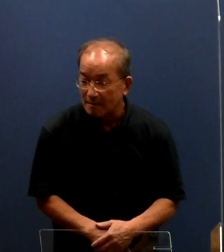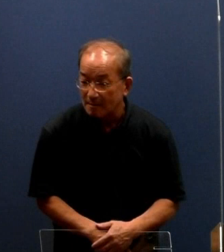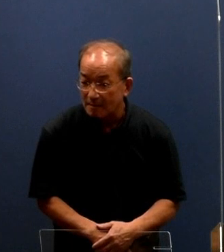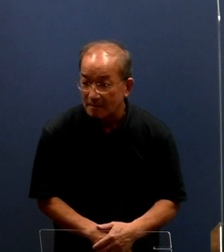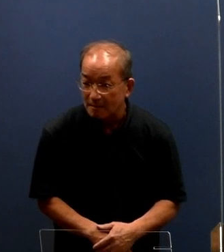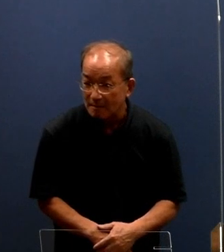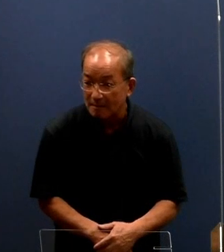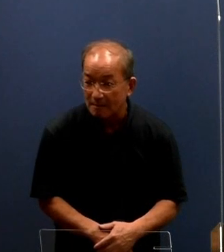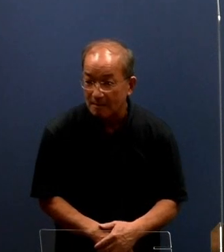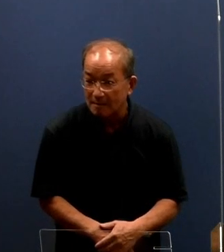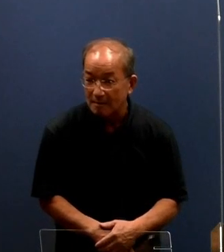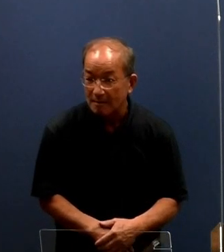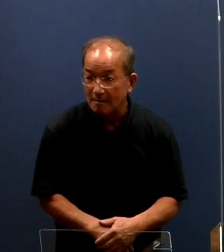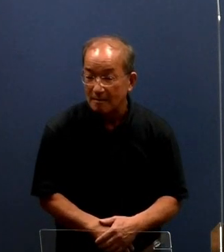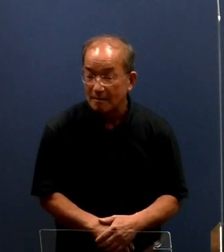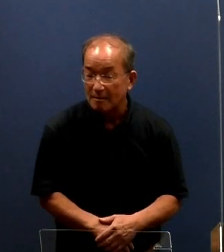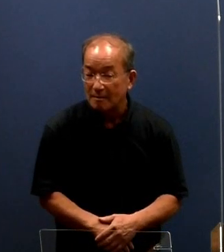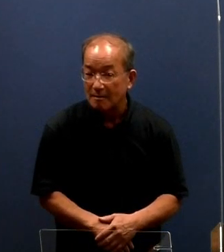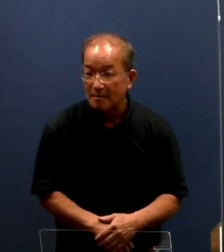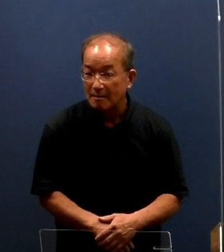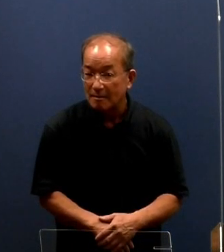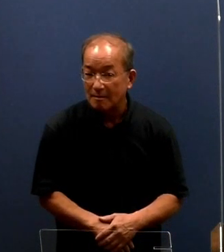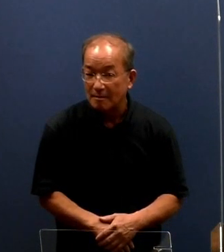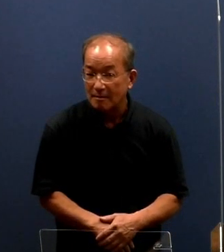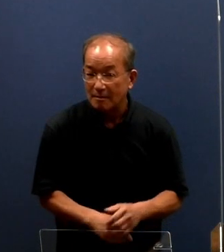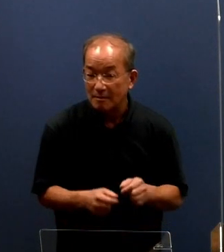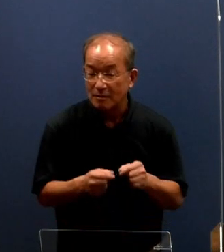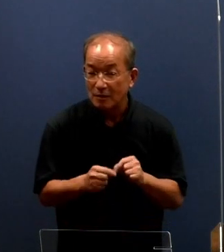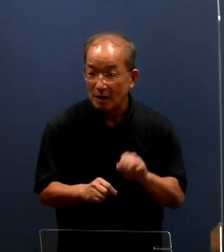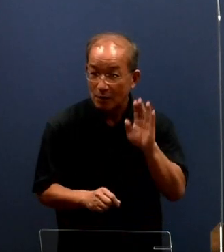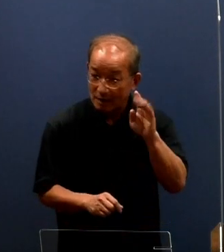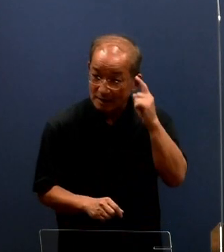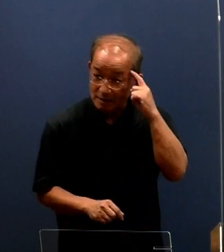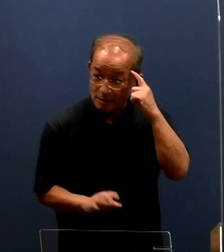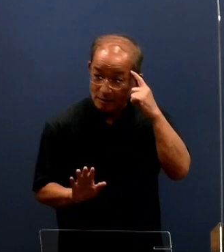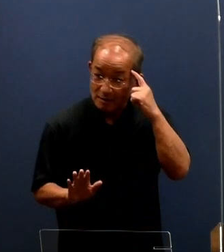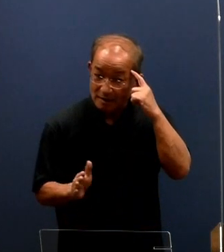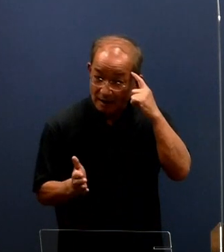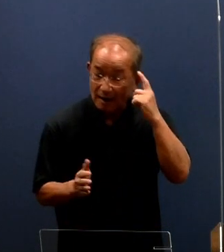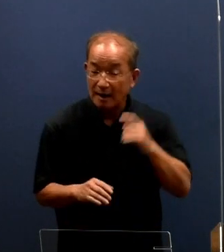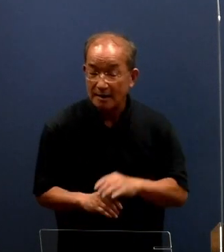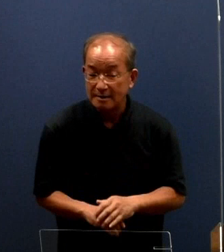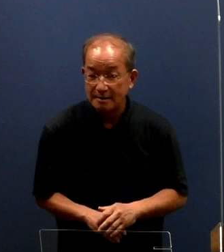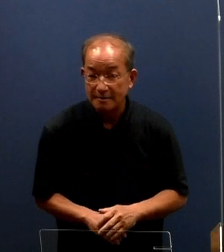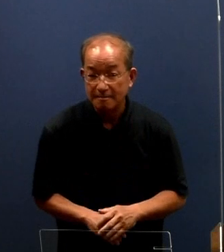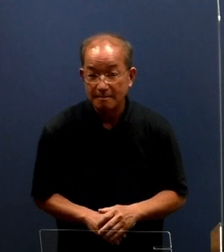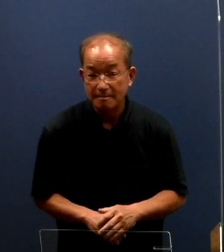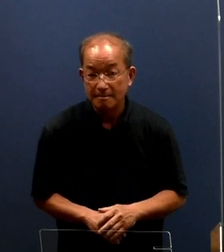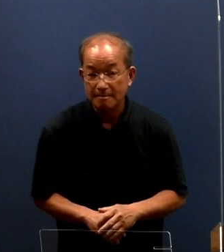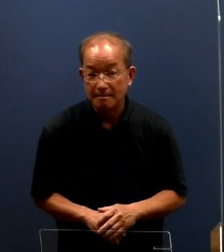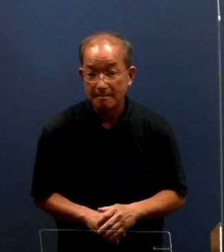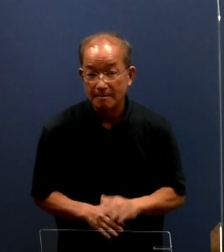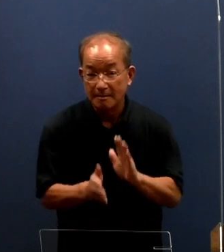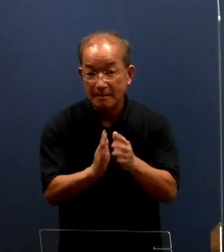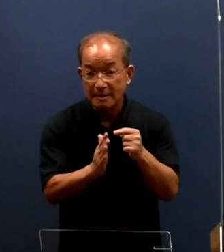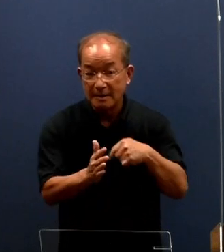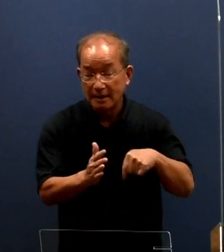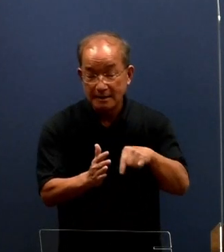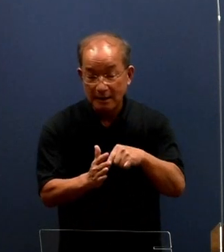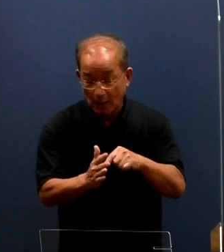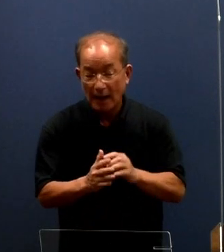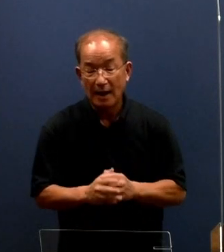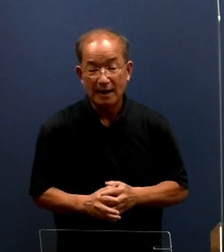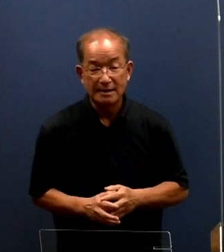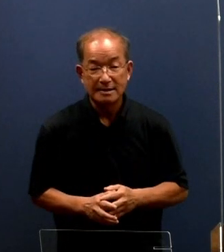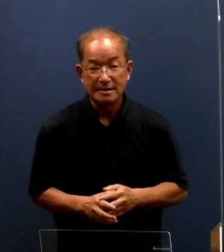からだと思うんですけども、輸送密度1000人未満とかだったら、木次線とか県内では対象に挙げ